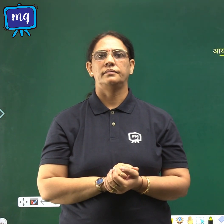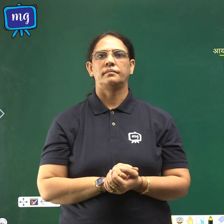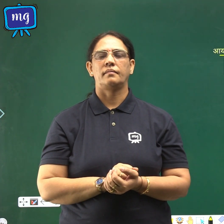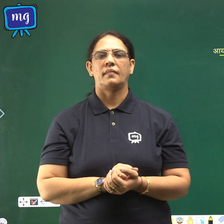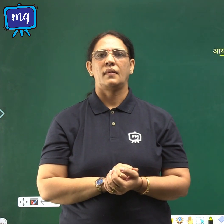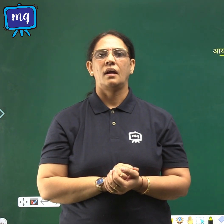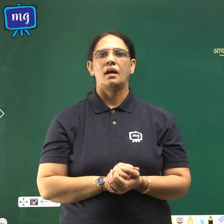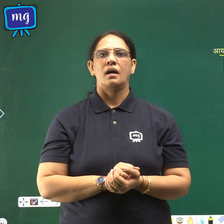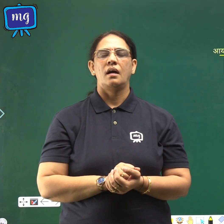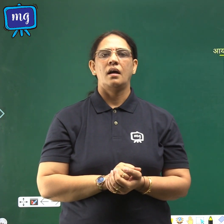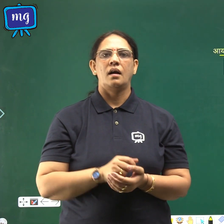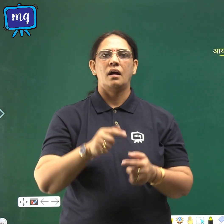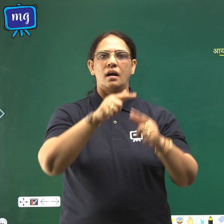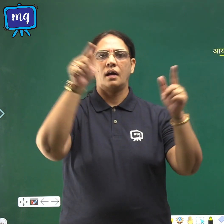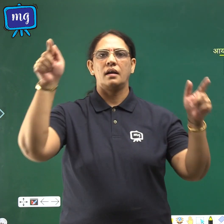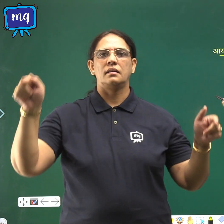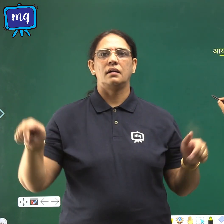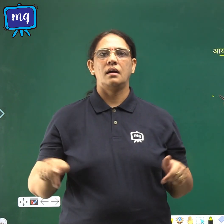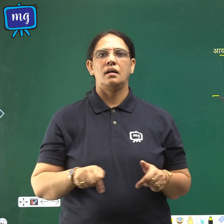आयत का परिमाप